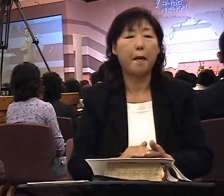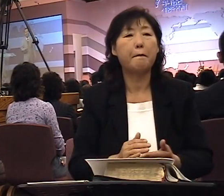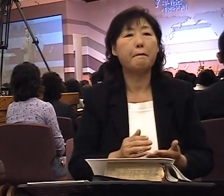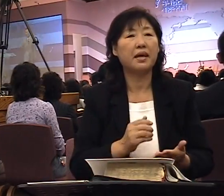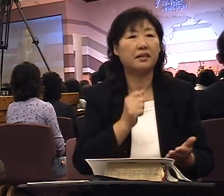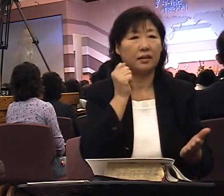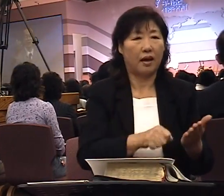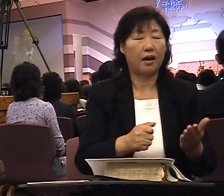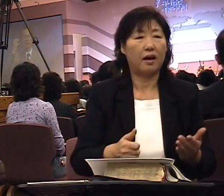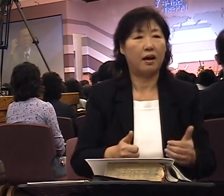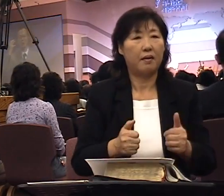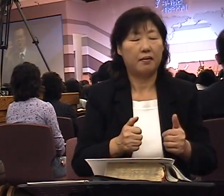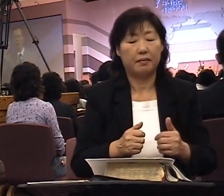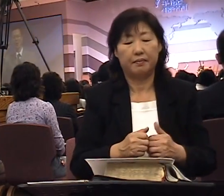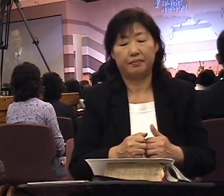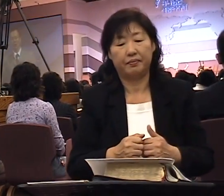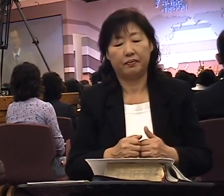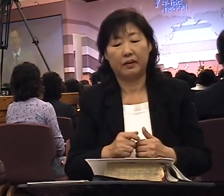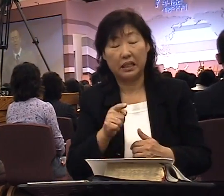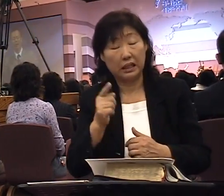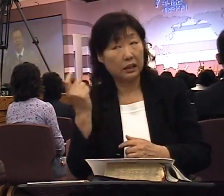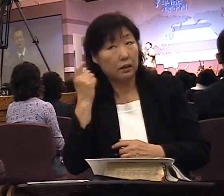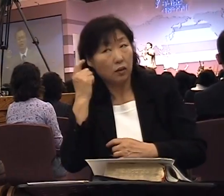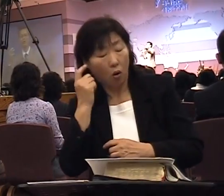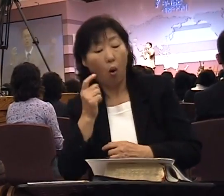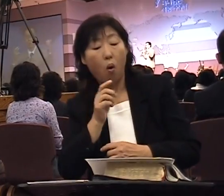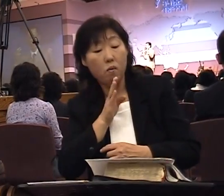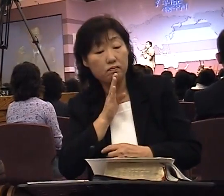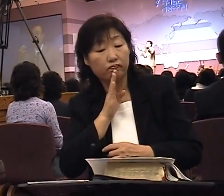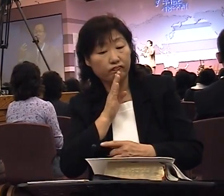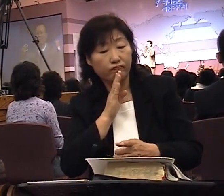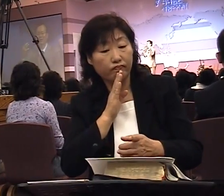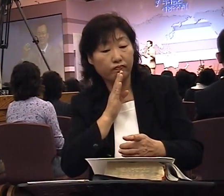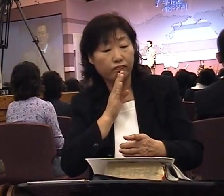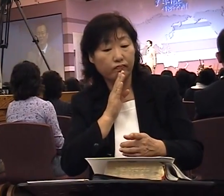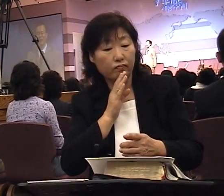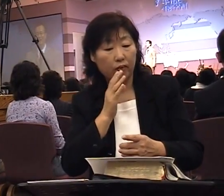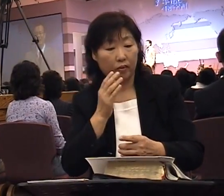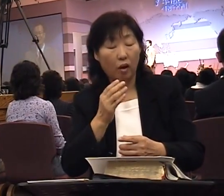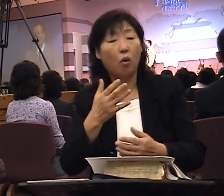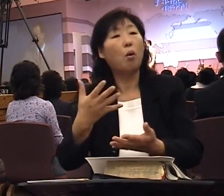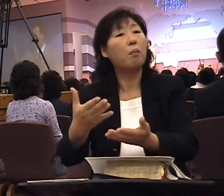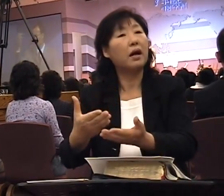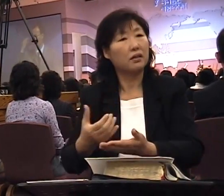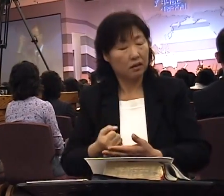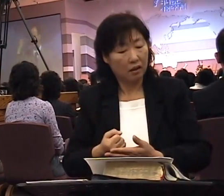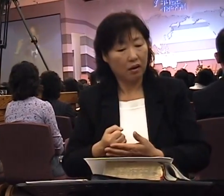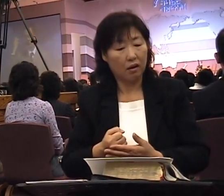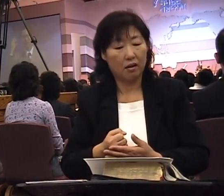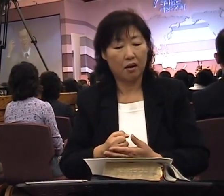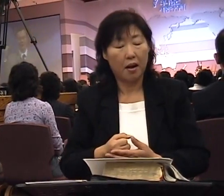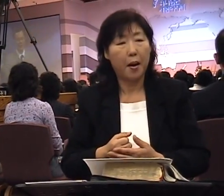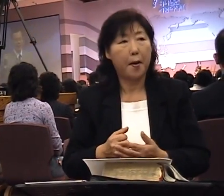판사. 판사가 그것을 듣고 타당하구나 했을 때는 sustain, 받아들인다. 그러나